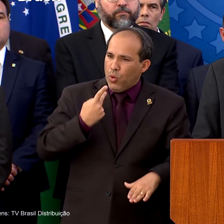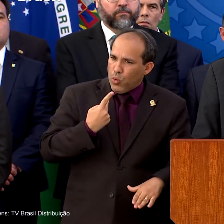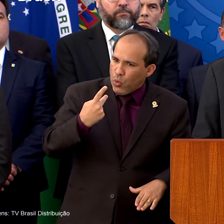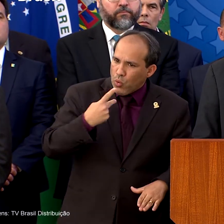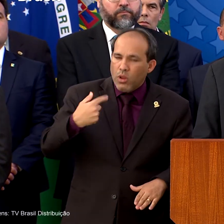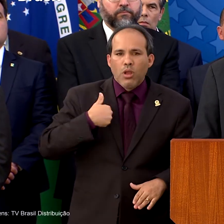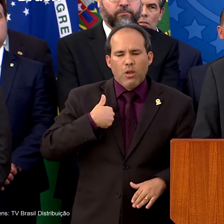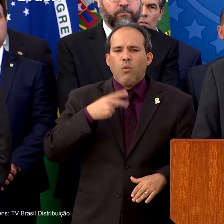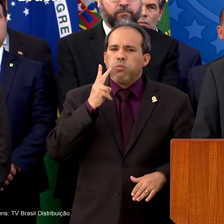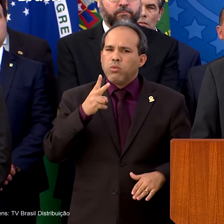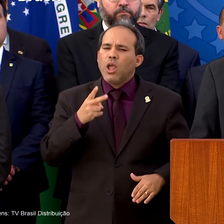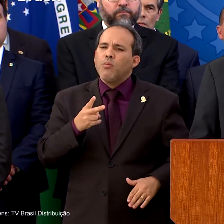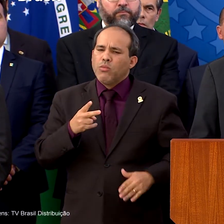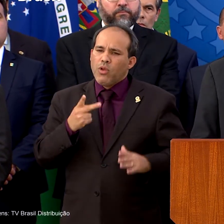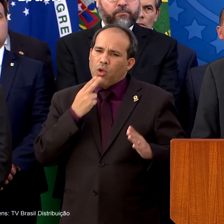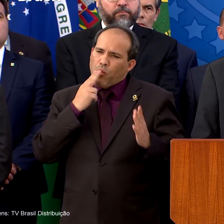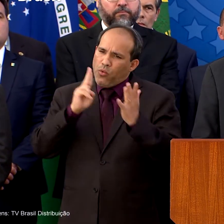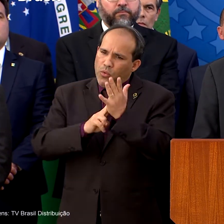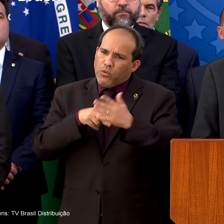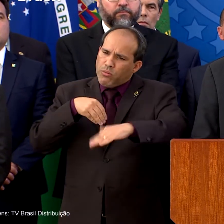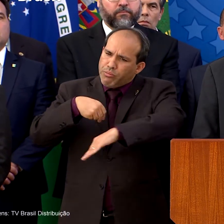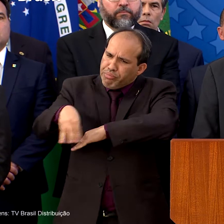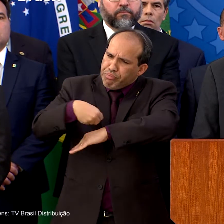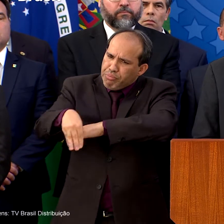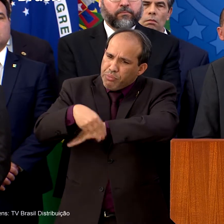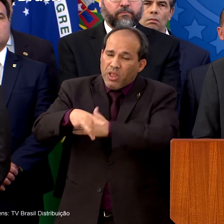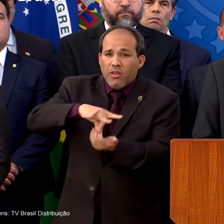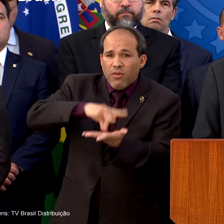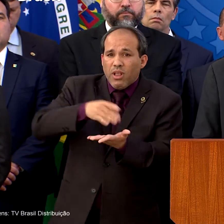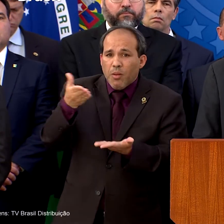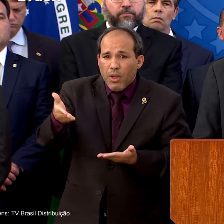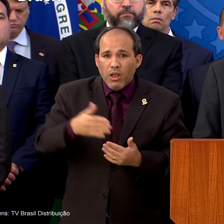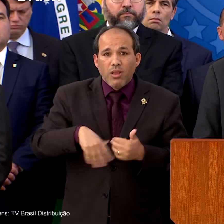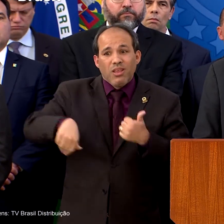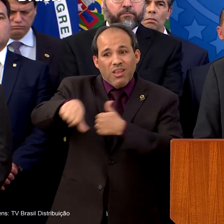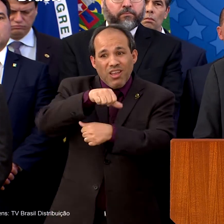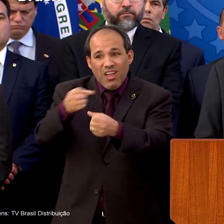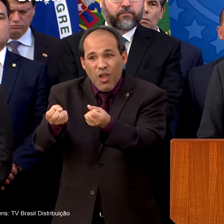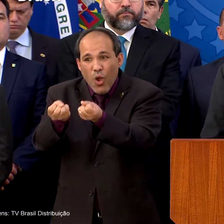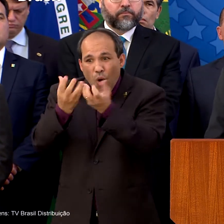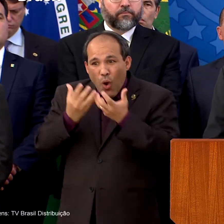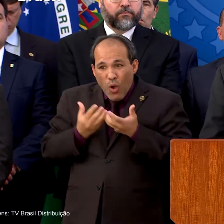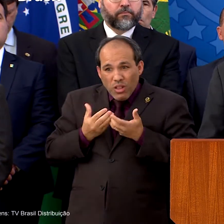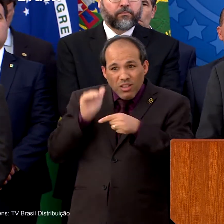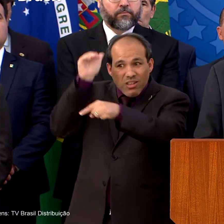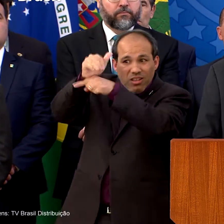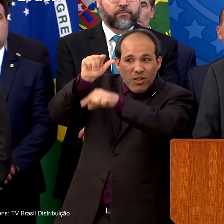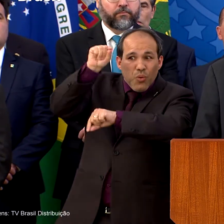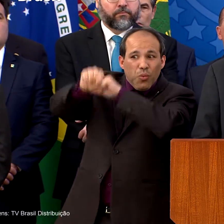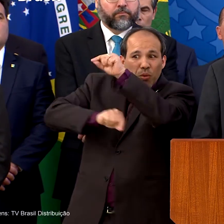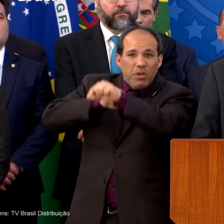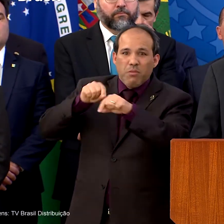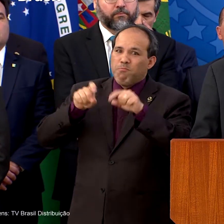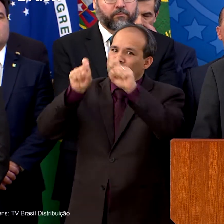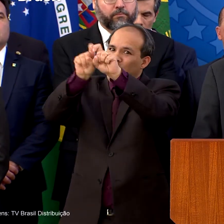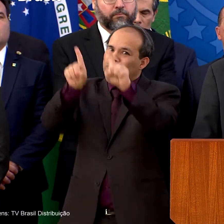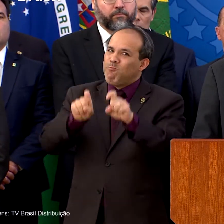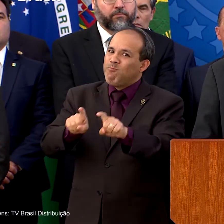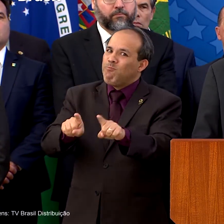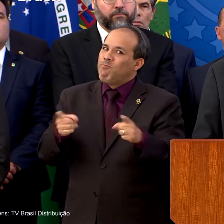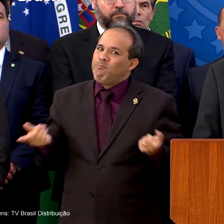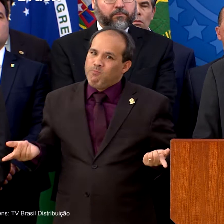eu sempre abrir o coração para ele e eu já duvido se ele sempre abriu o coração para mim